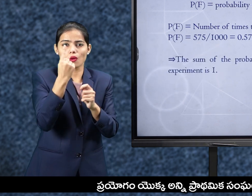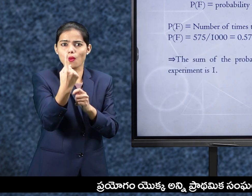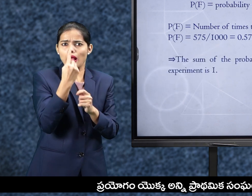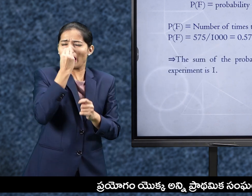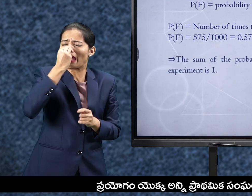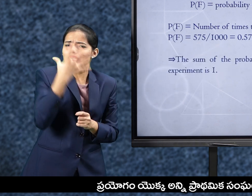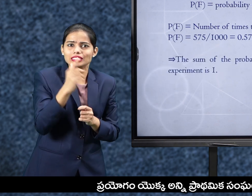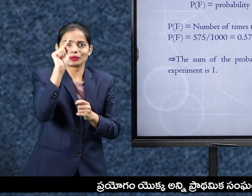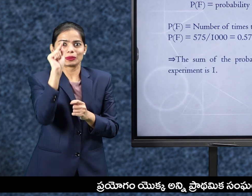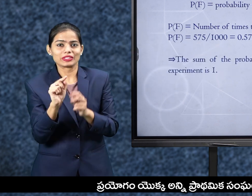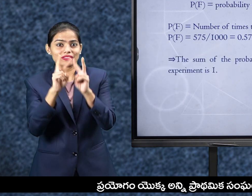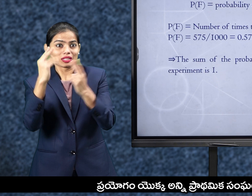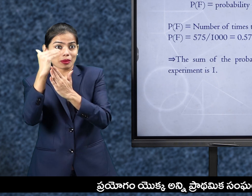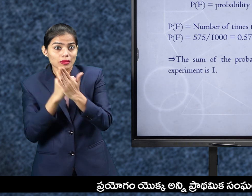సంఘటనల సంభావ్యత మొత్తం 1 అనగా